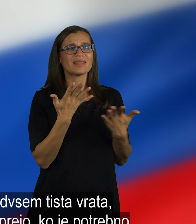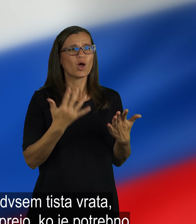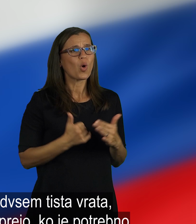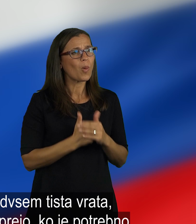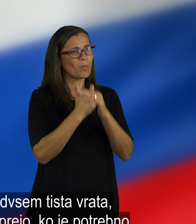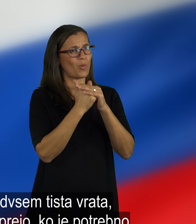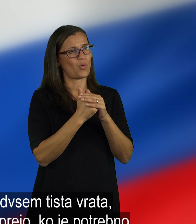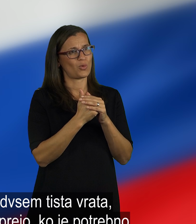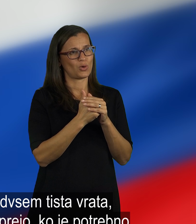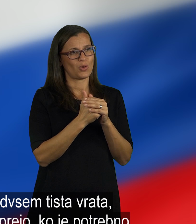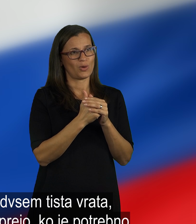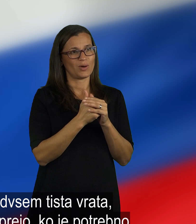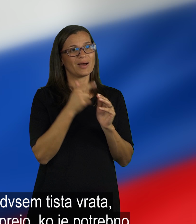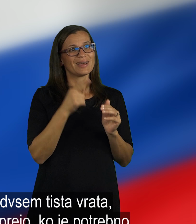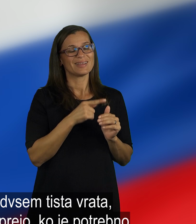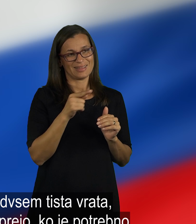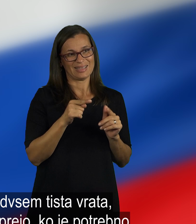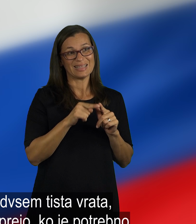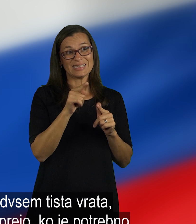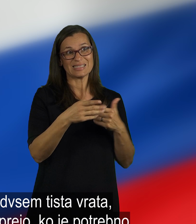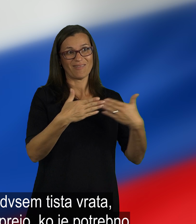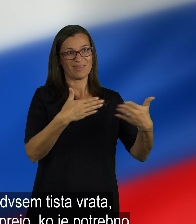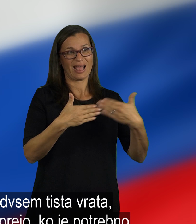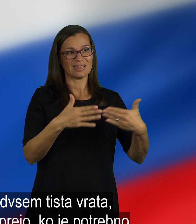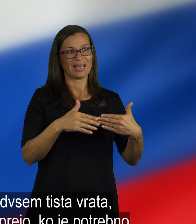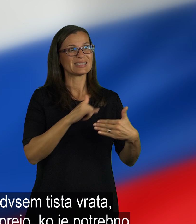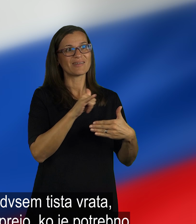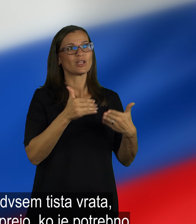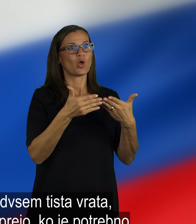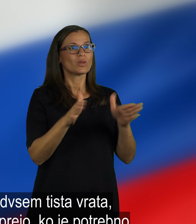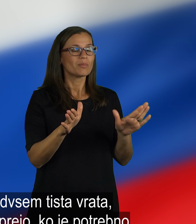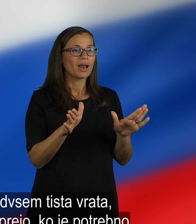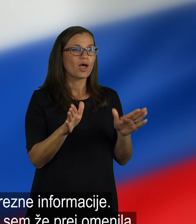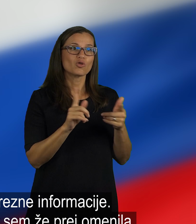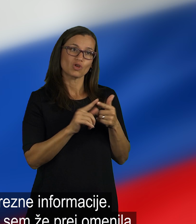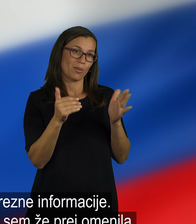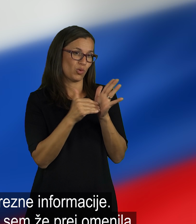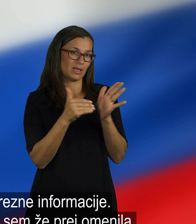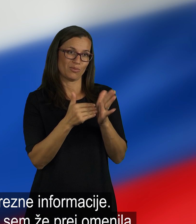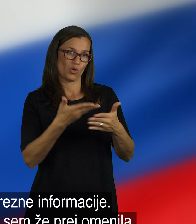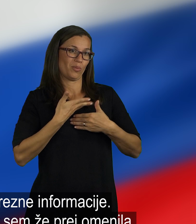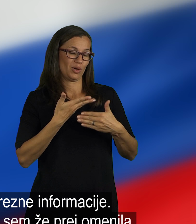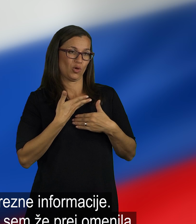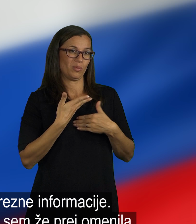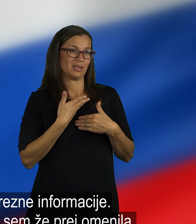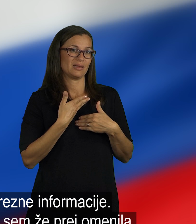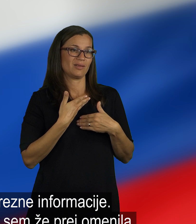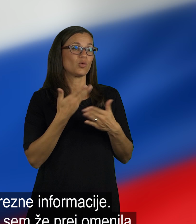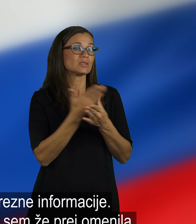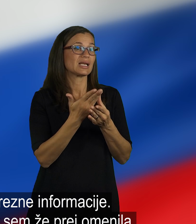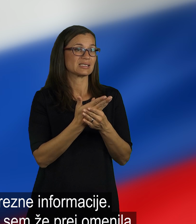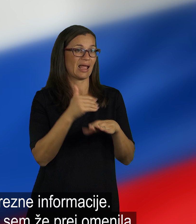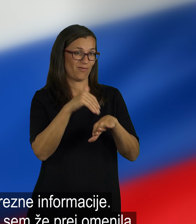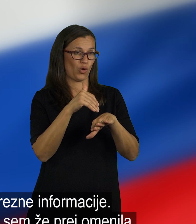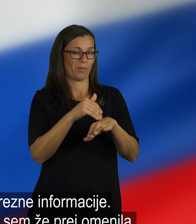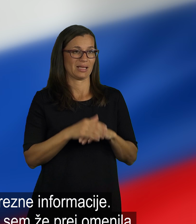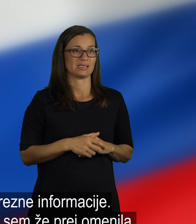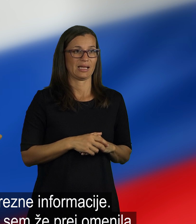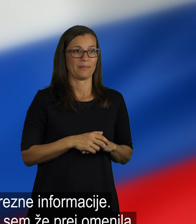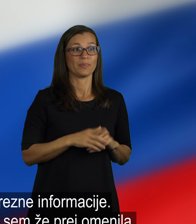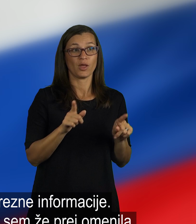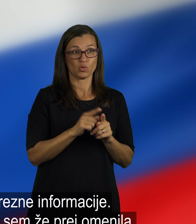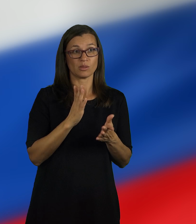in predvsem tista vrata, ki se vedno odprejo, ko je potrebno pridobiti ustrezne informacije. Ravno tako,